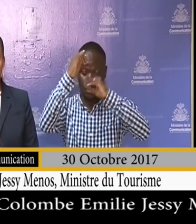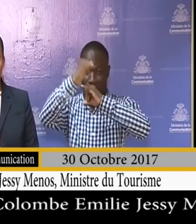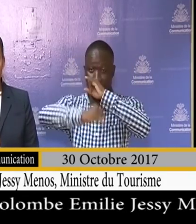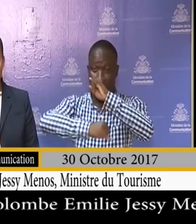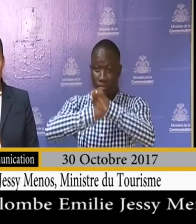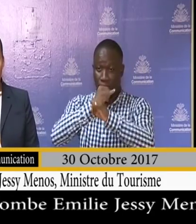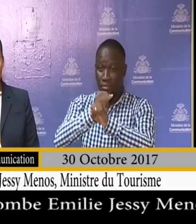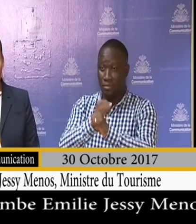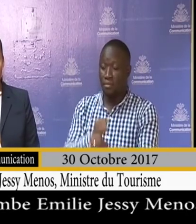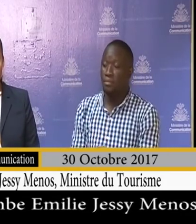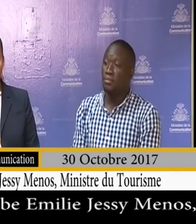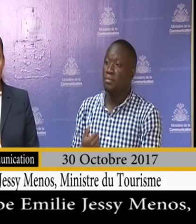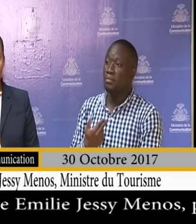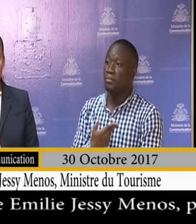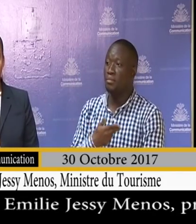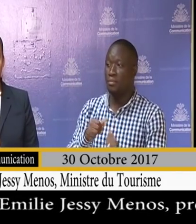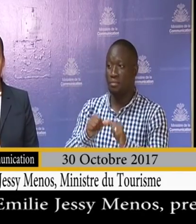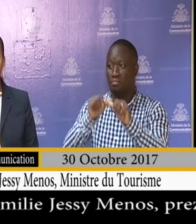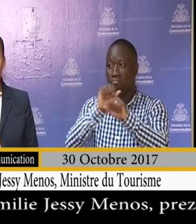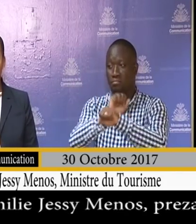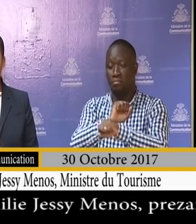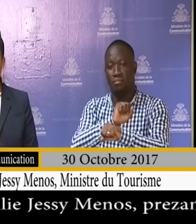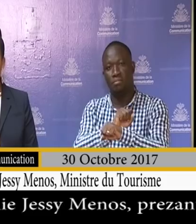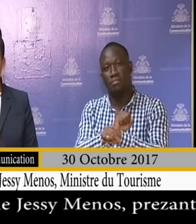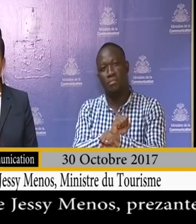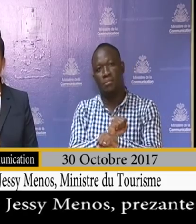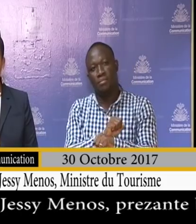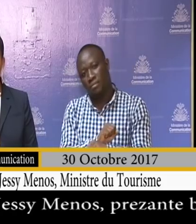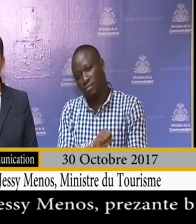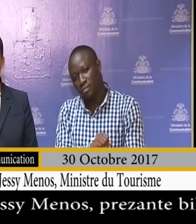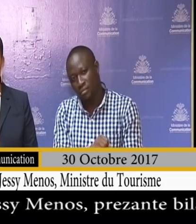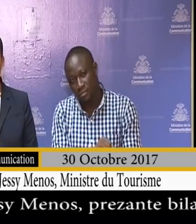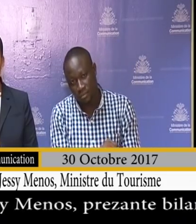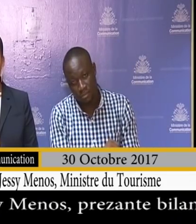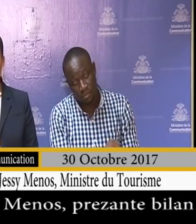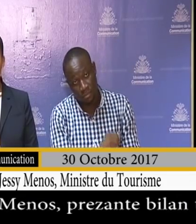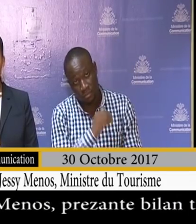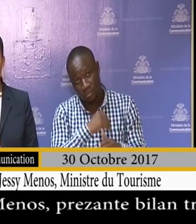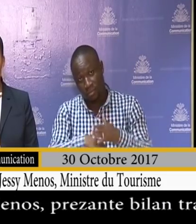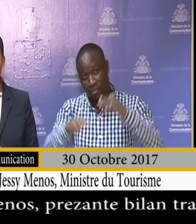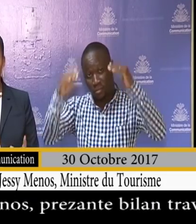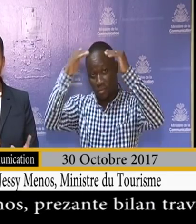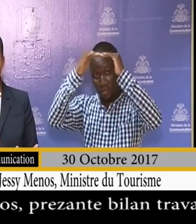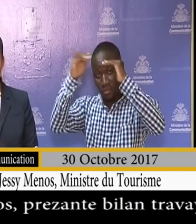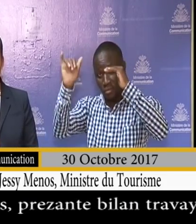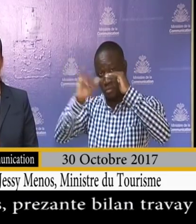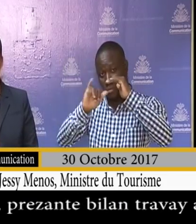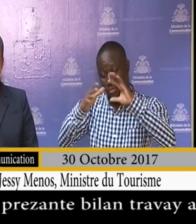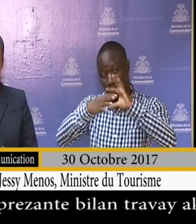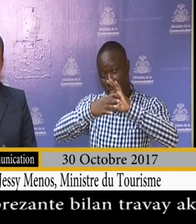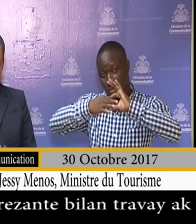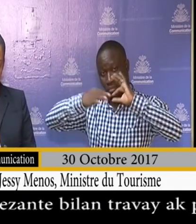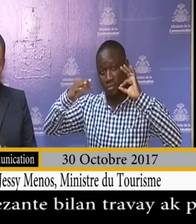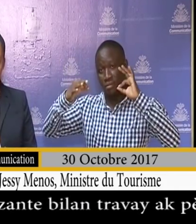et nous continuons le travail et au niveau aussi